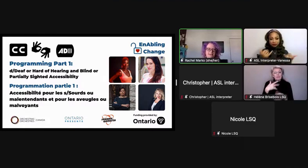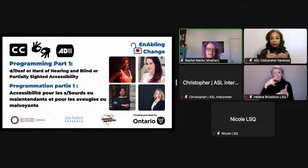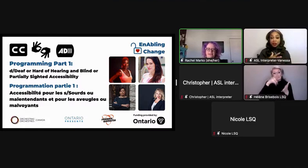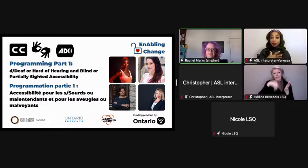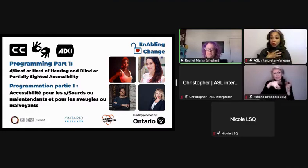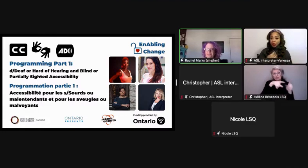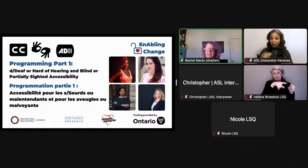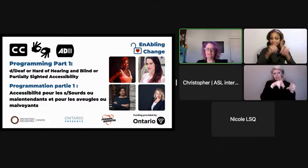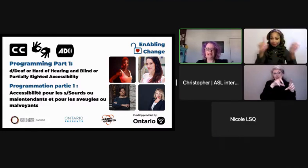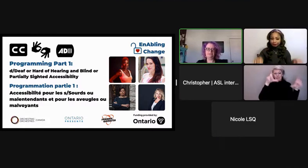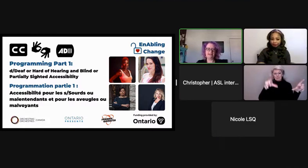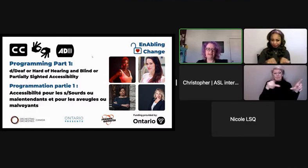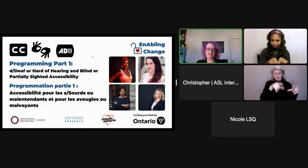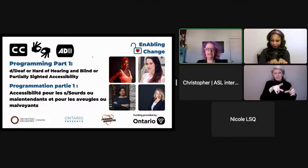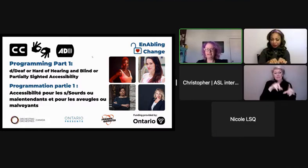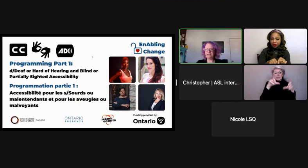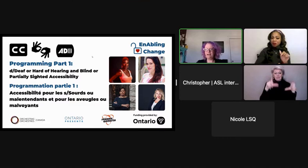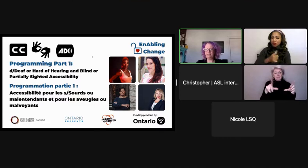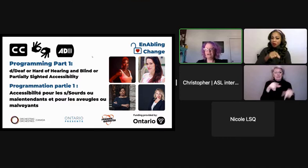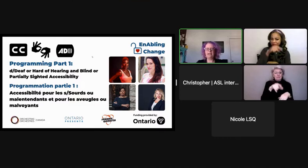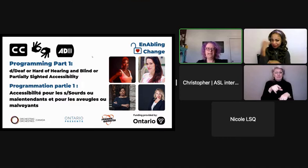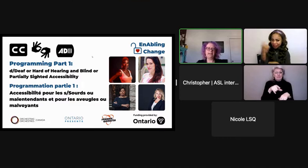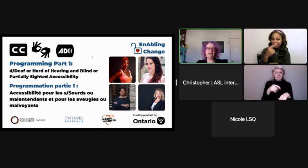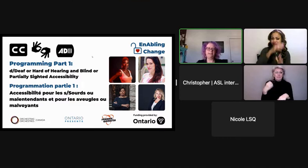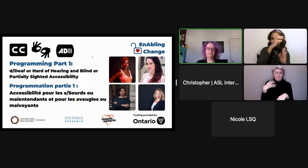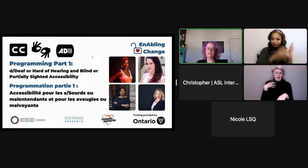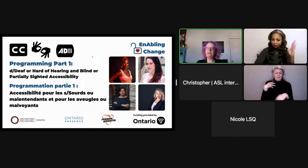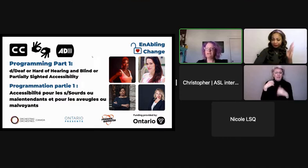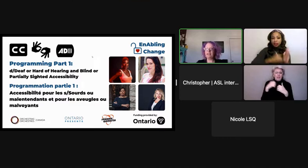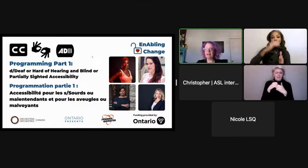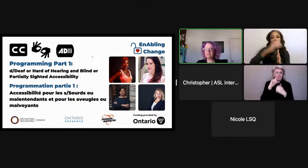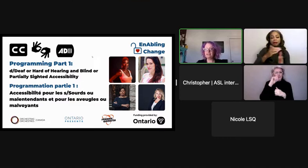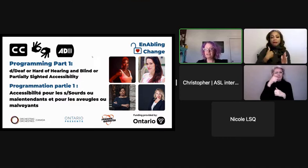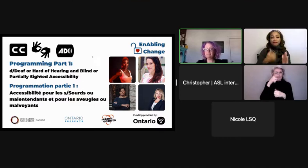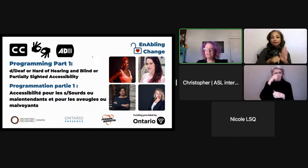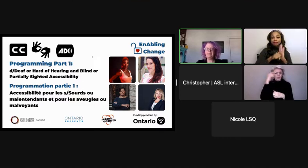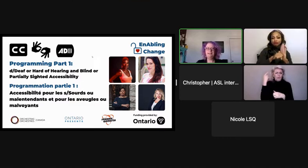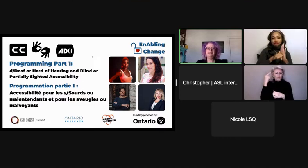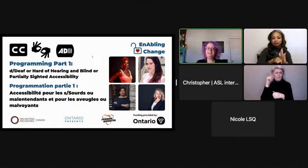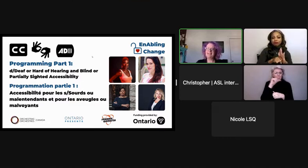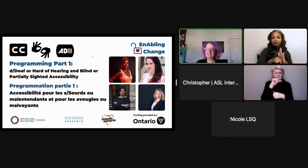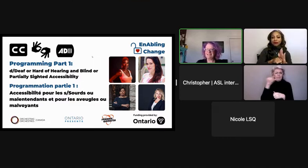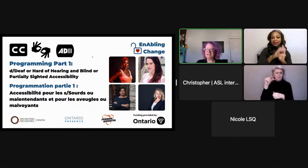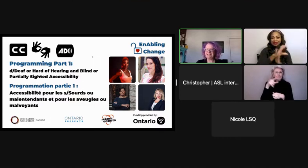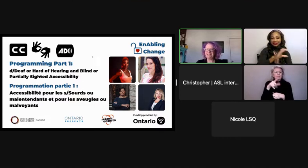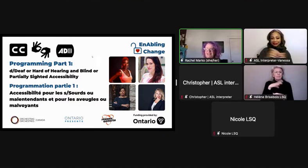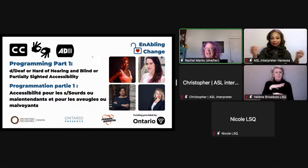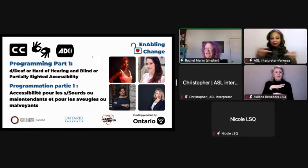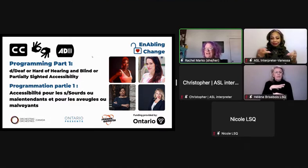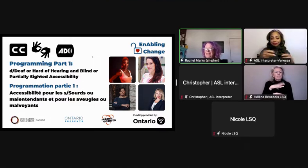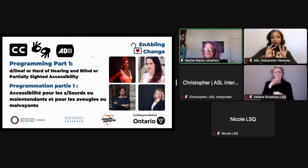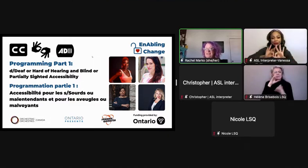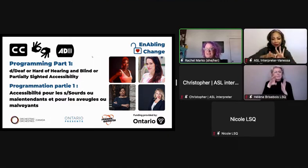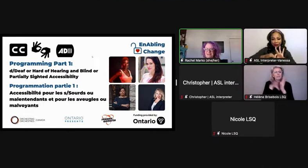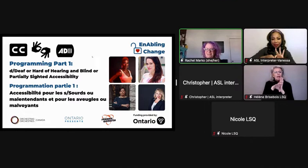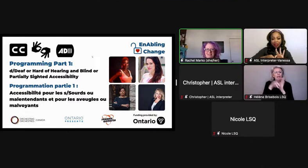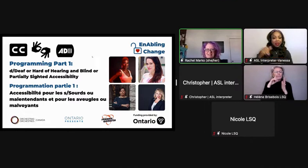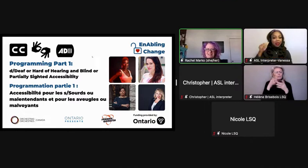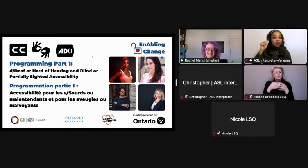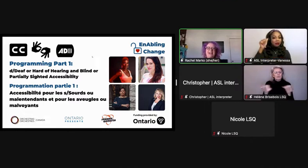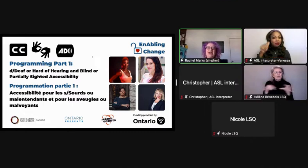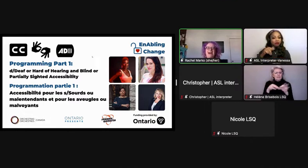à l'écran. C'est une diapositive blanche avec des caractères noirs. Donc, il y a l'icône pour les citrages